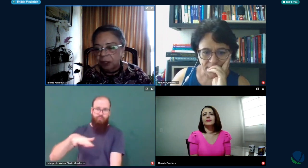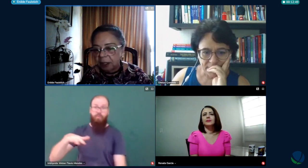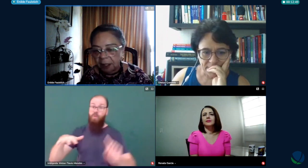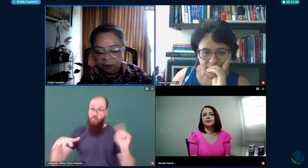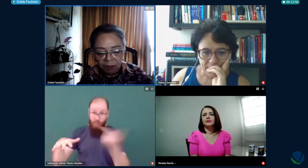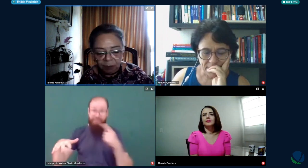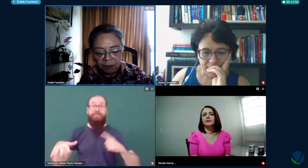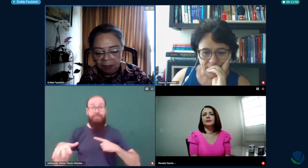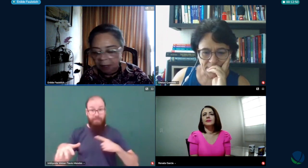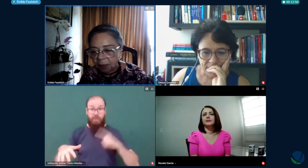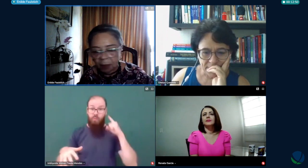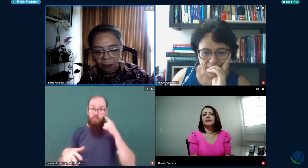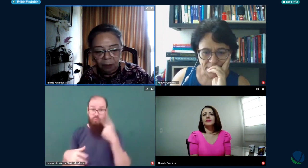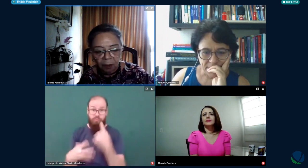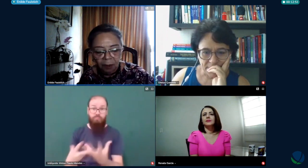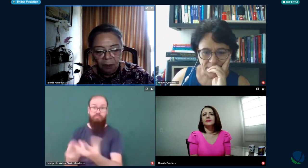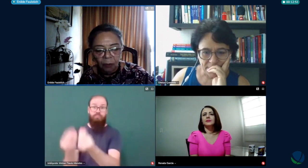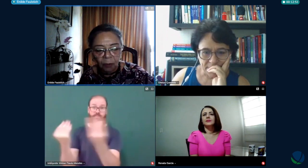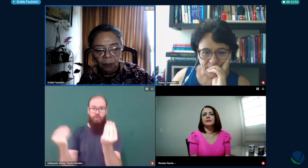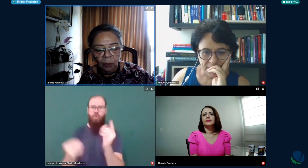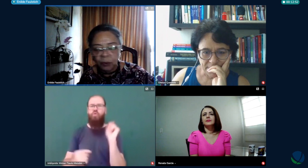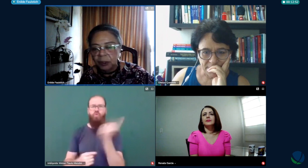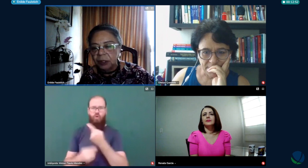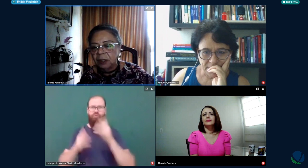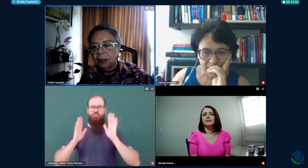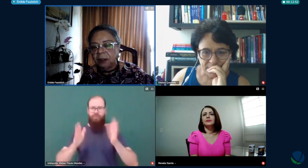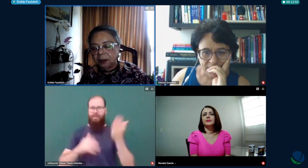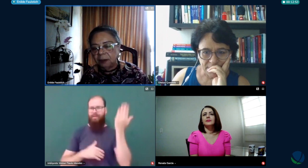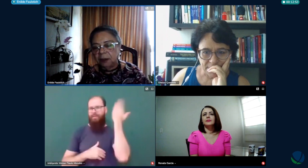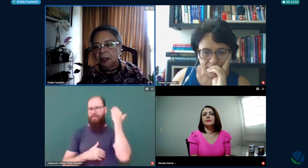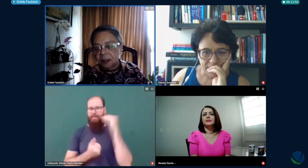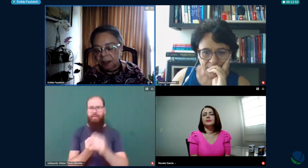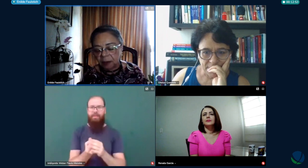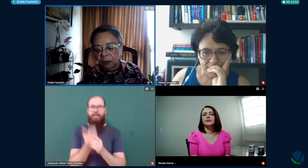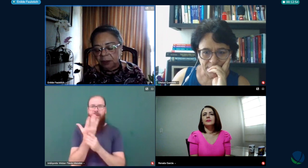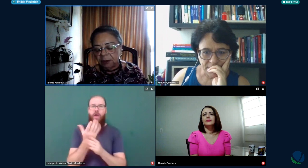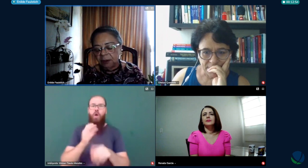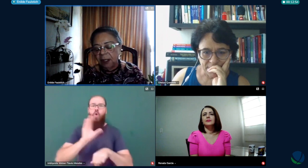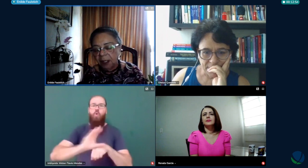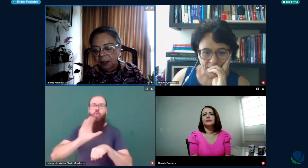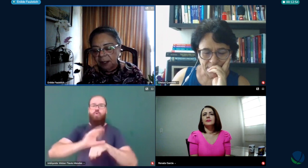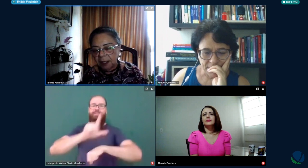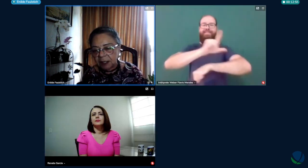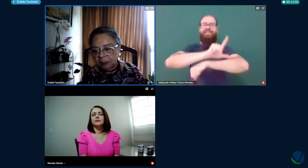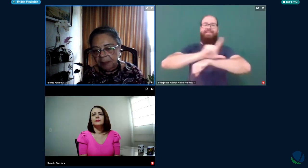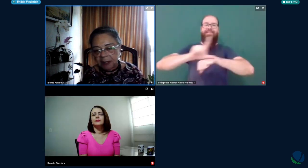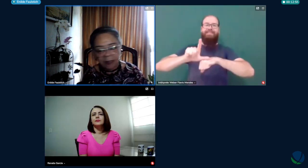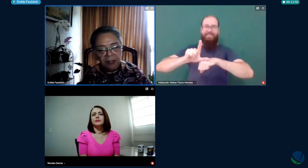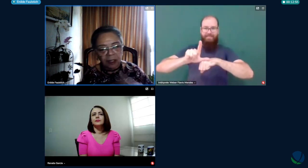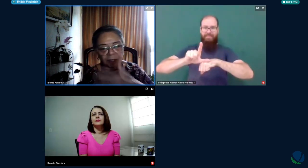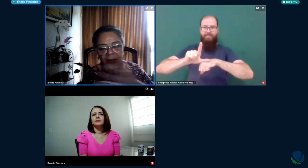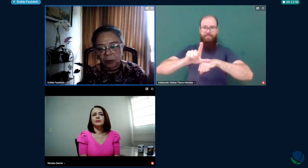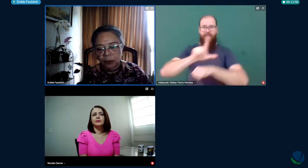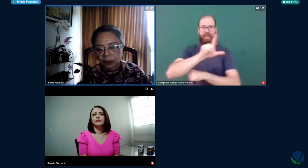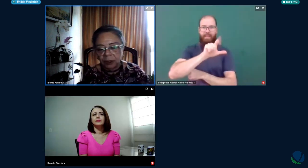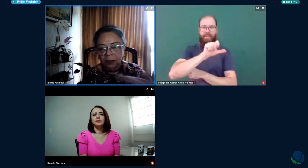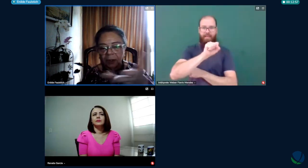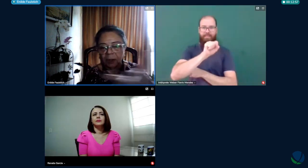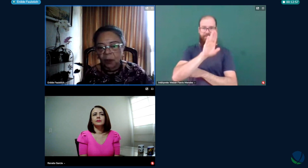Eu já tínhamos criado lá o curso de licenciatura em LSB-PSL, já